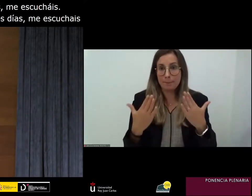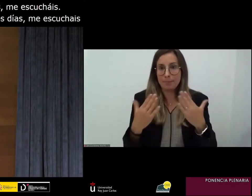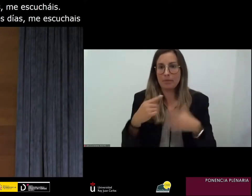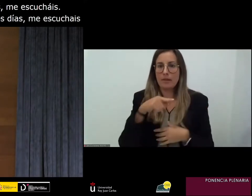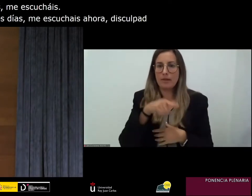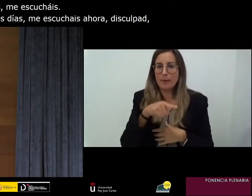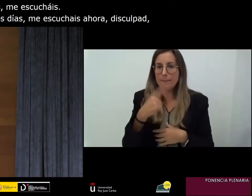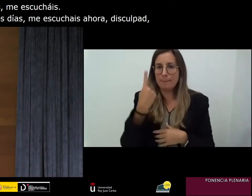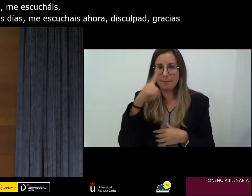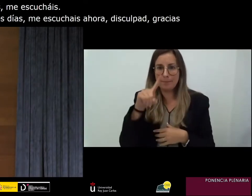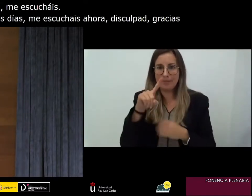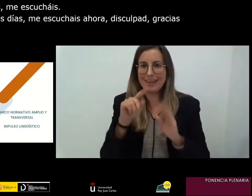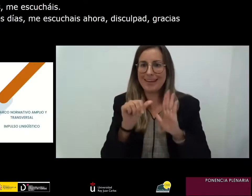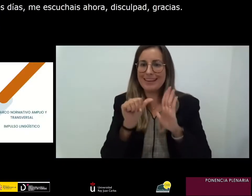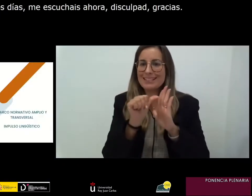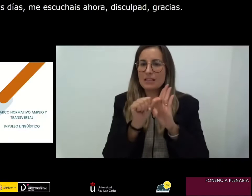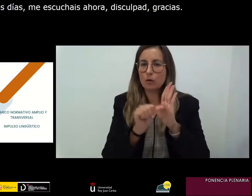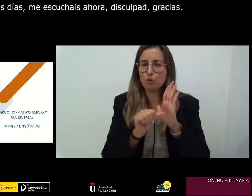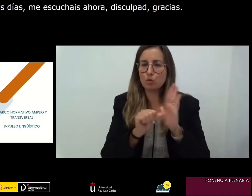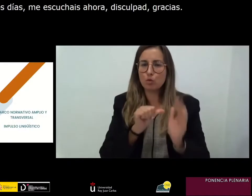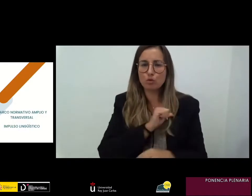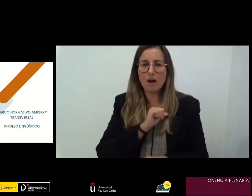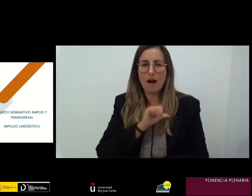Continúo. Bien.